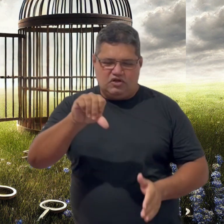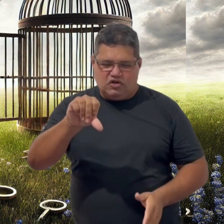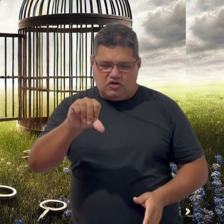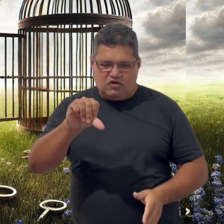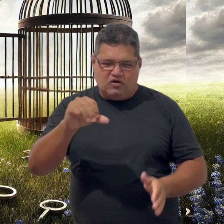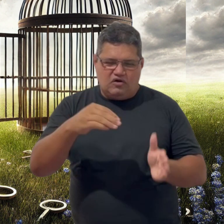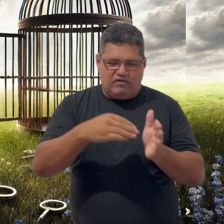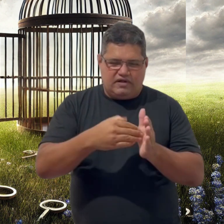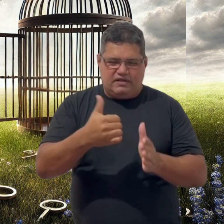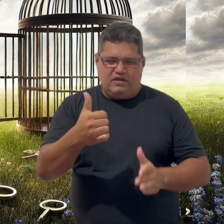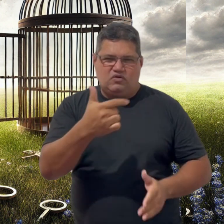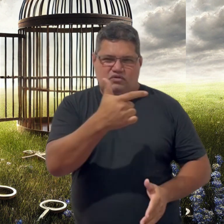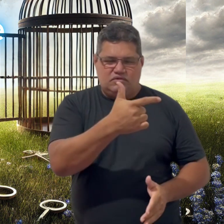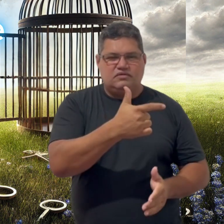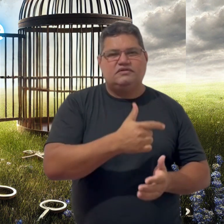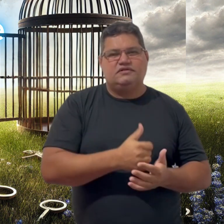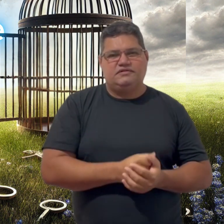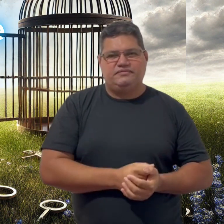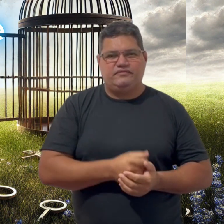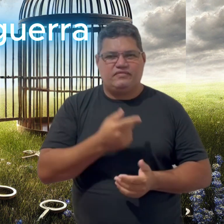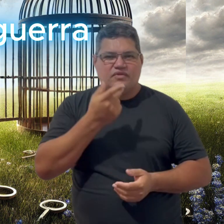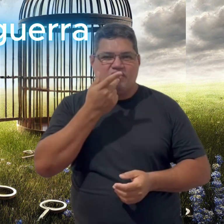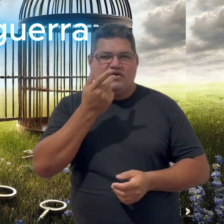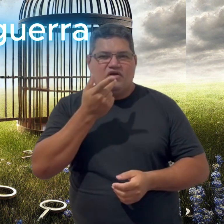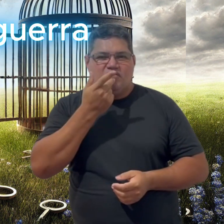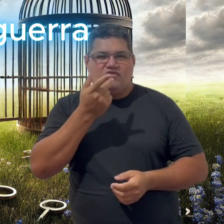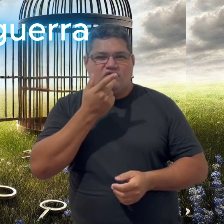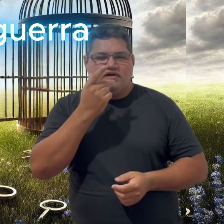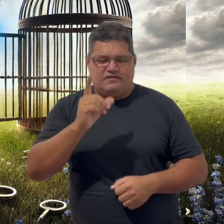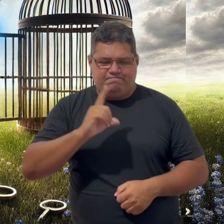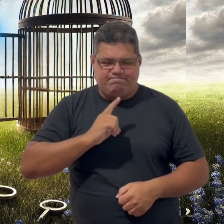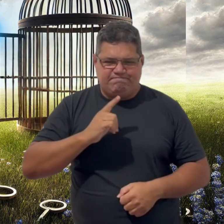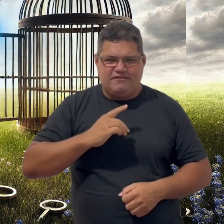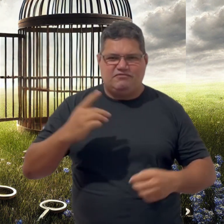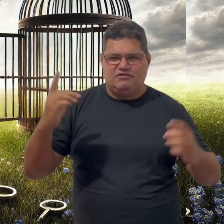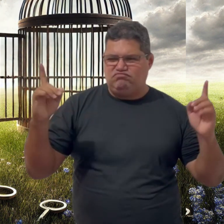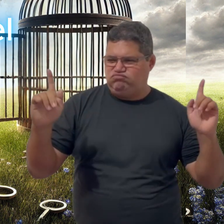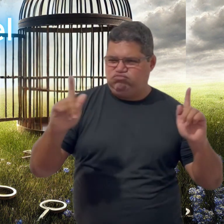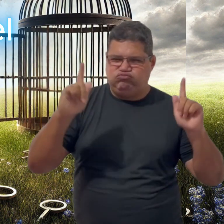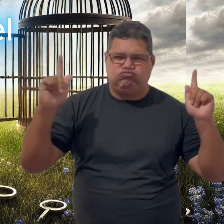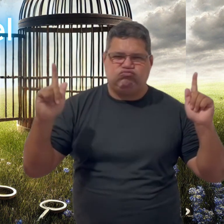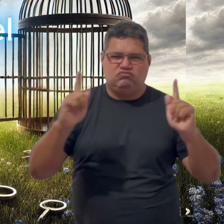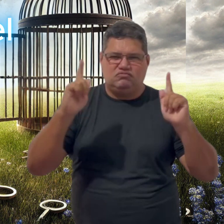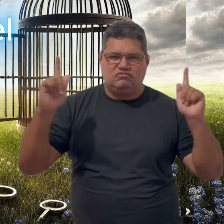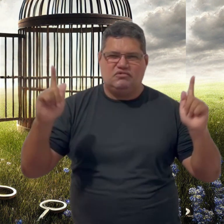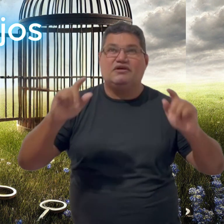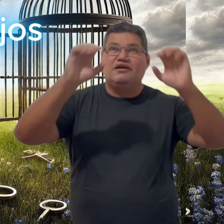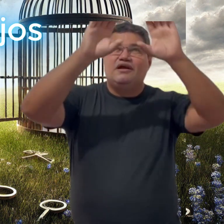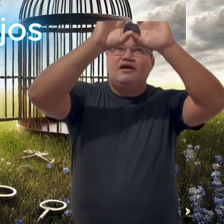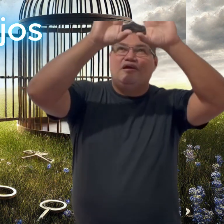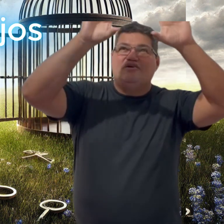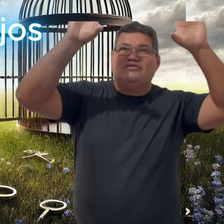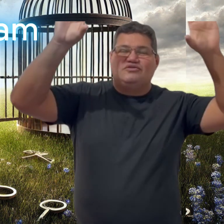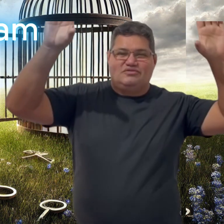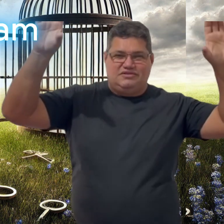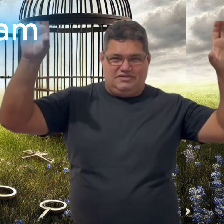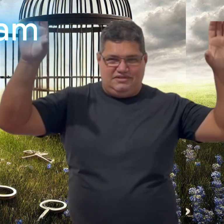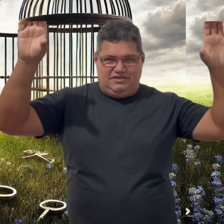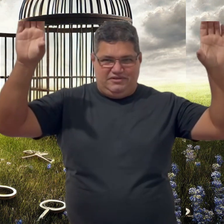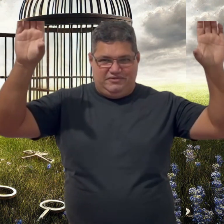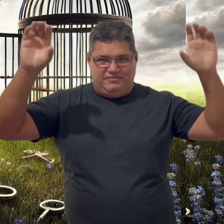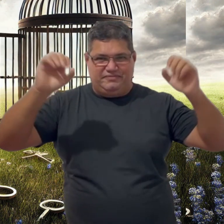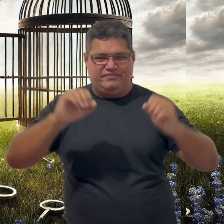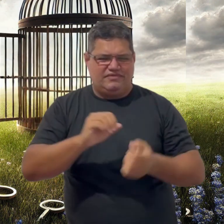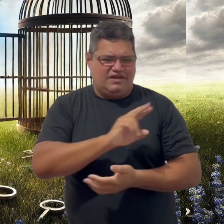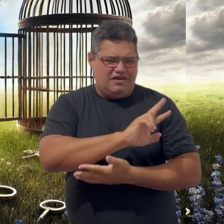12, diz que houve uma guerra no céu e Miguel e seus anjos